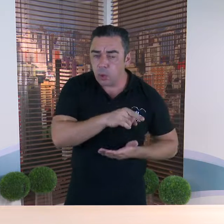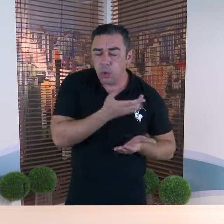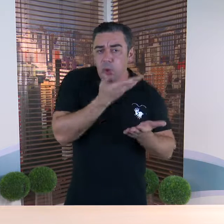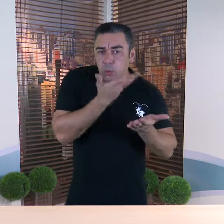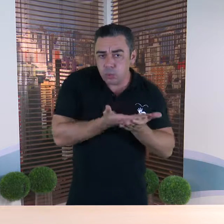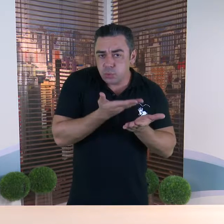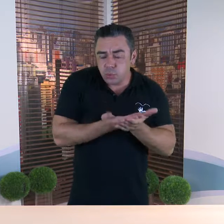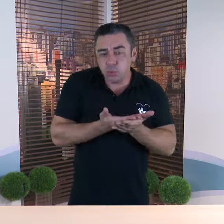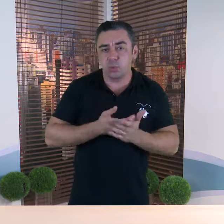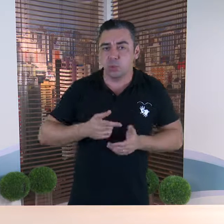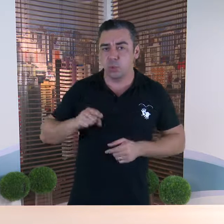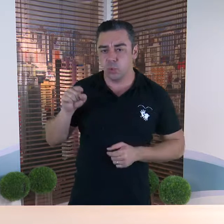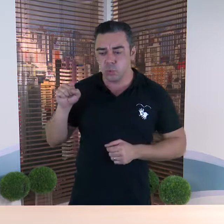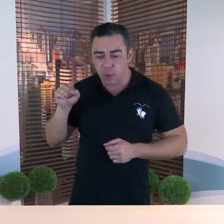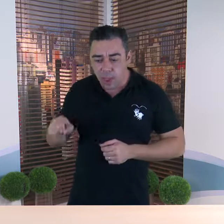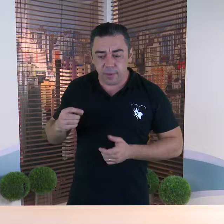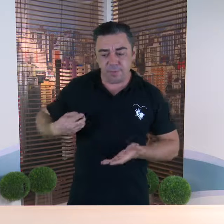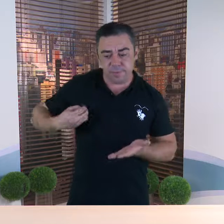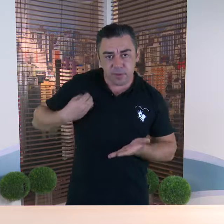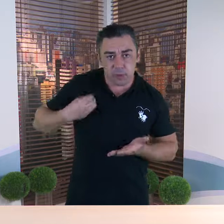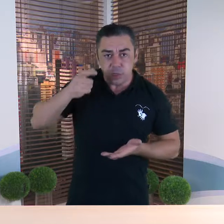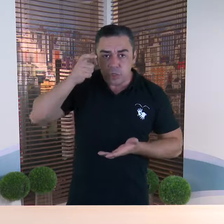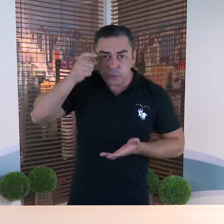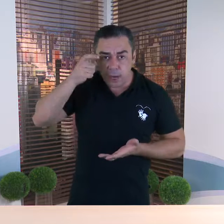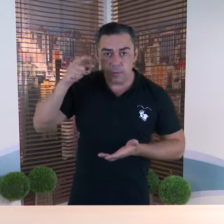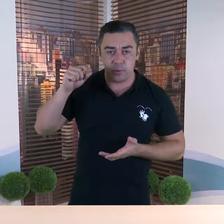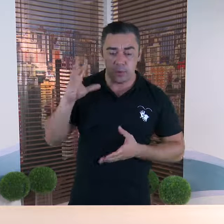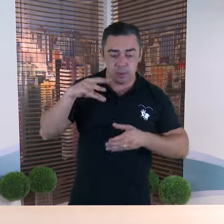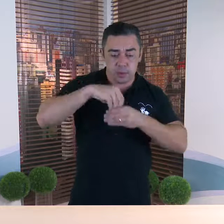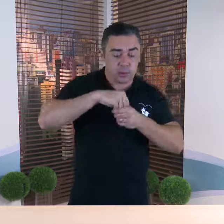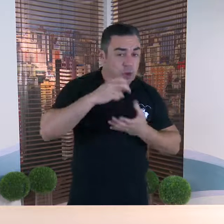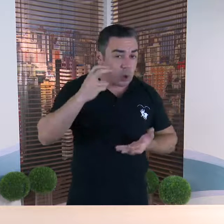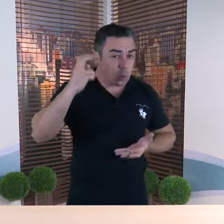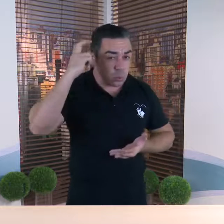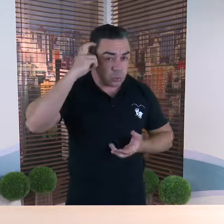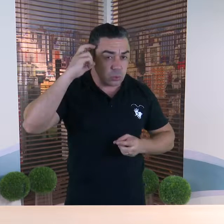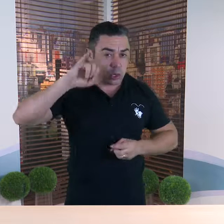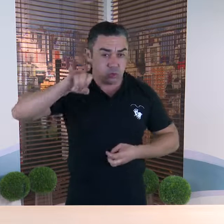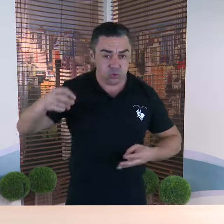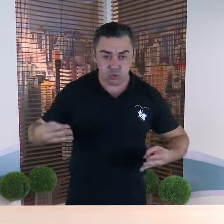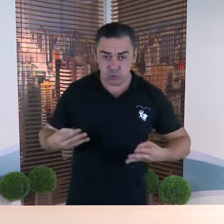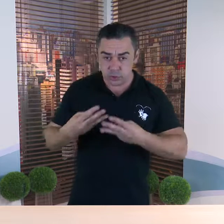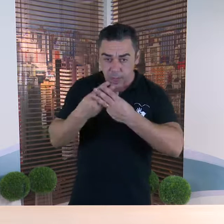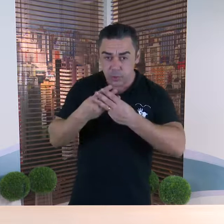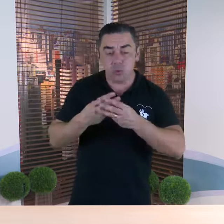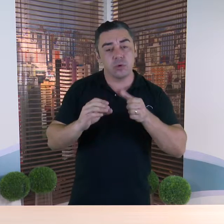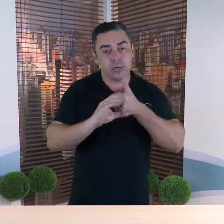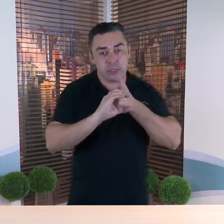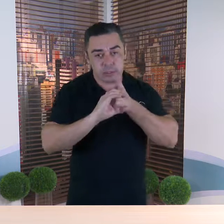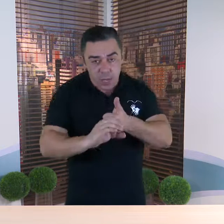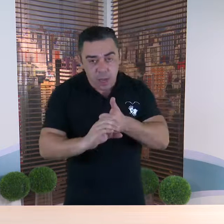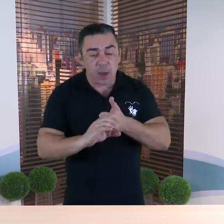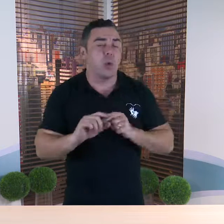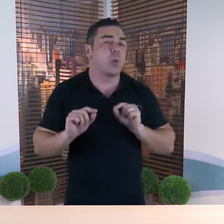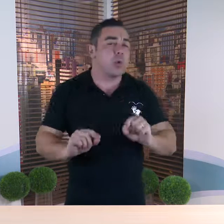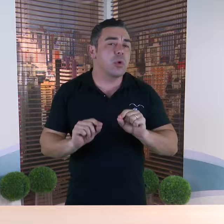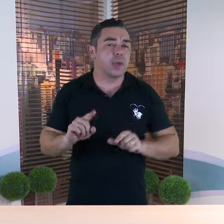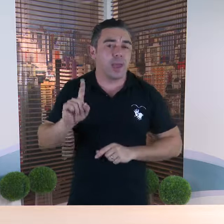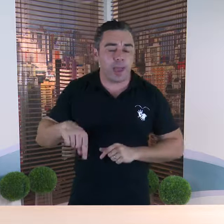Todavia, no estudo sobre a existência de Satanás na cultura judaico-cristã, é preciso levar em conta o